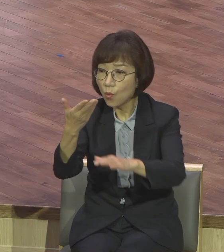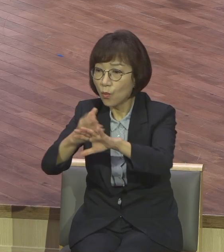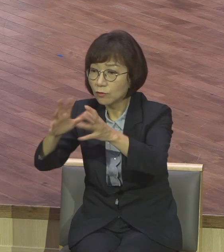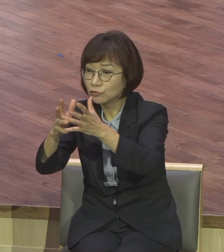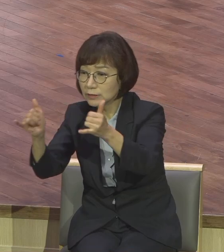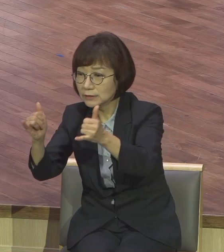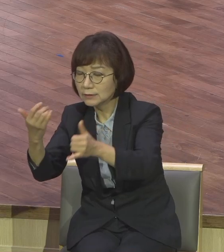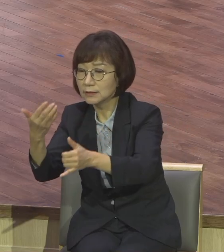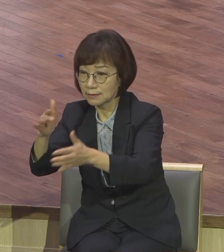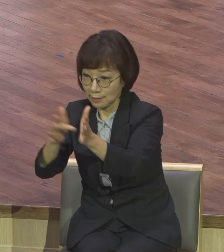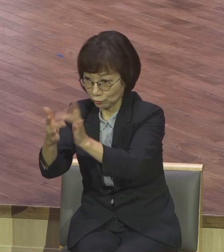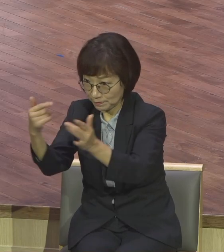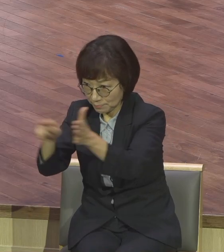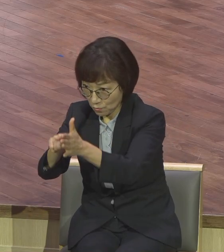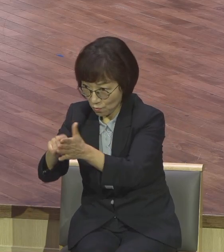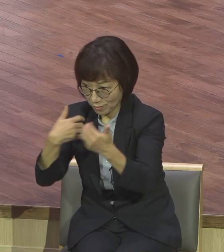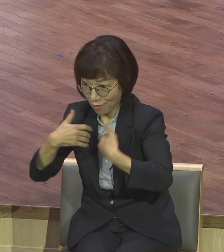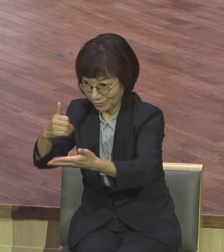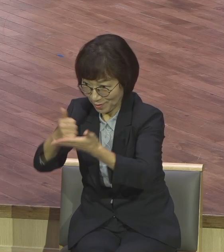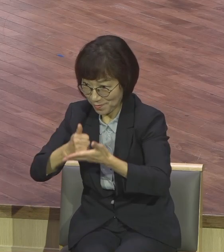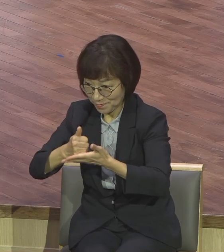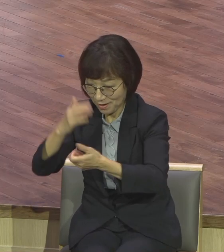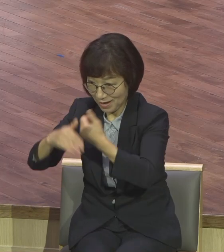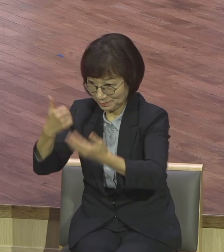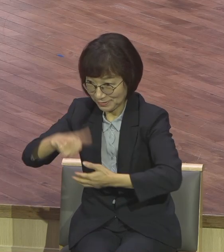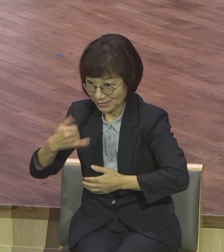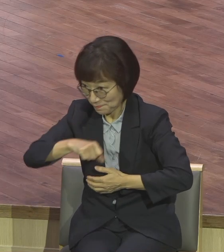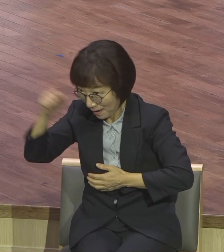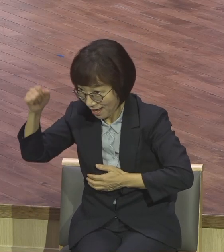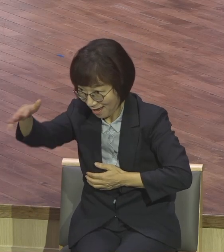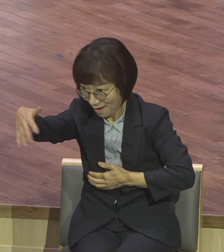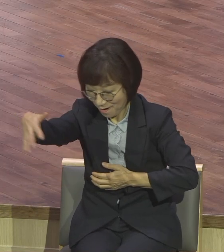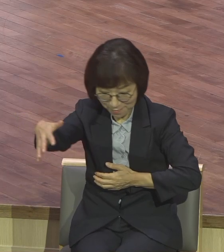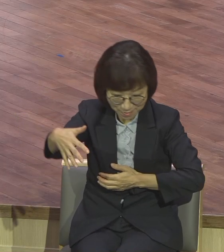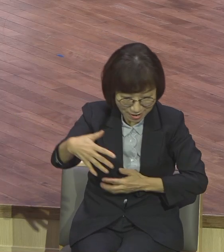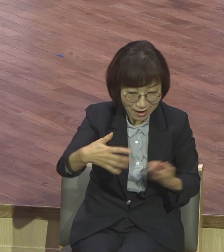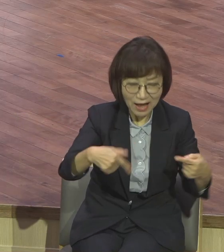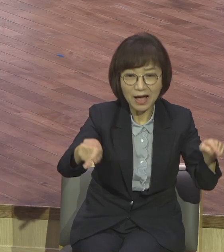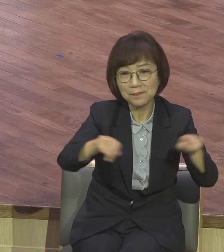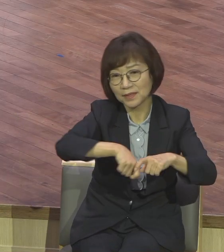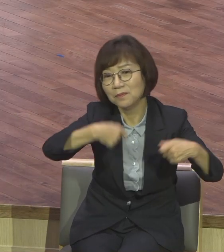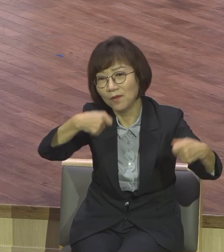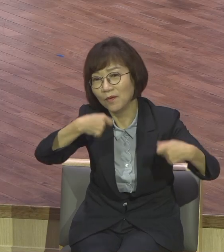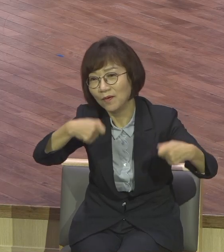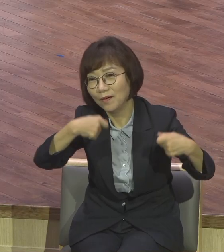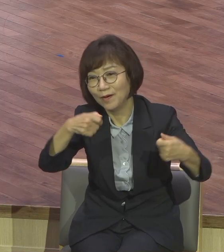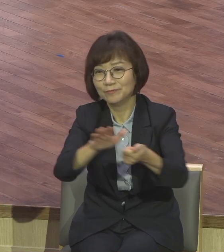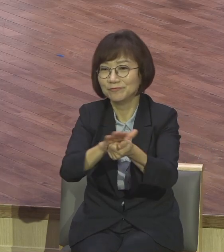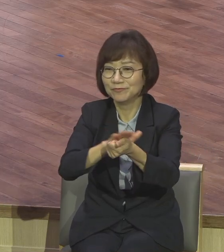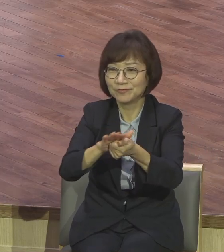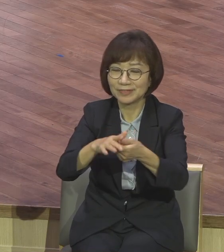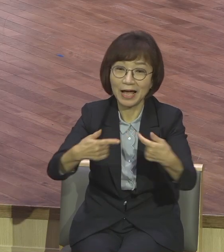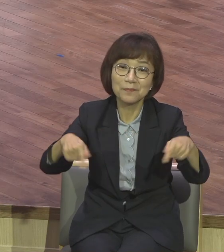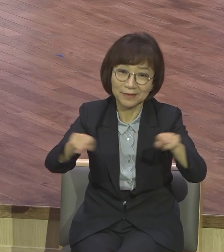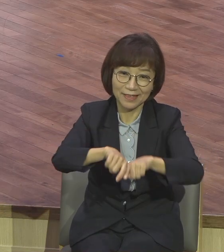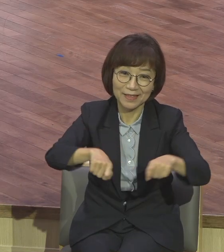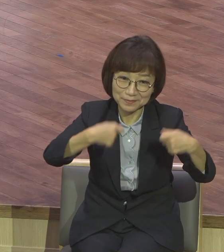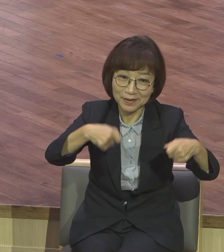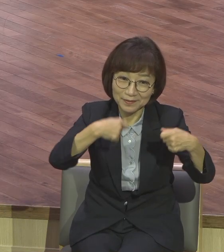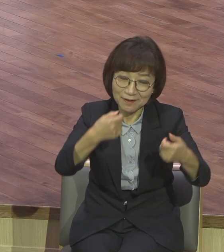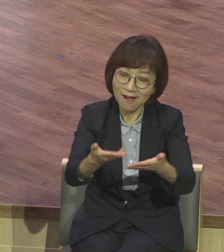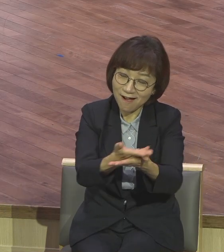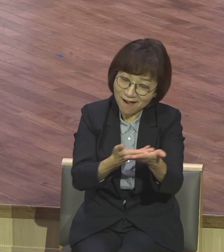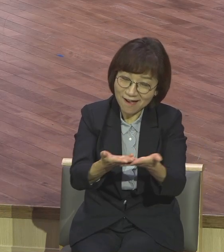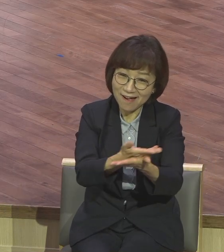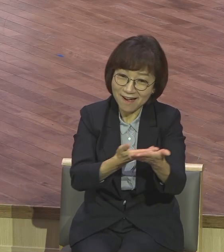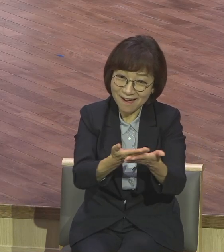돌아온 하나님의 자녀들, 이방인들이 개종해서 돌아온 이방인이지요. 그들을 개종해서 예수 믿게 됐는데